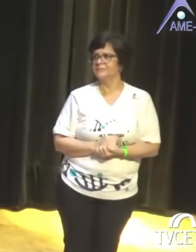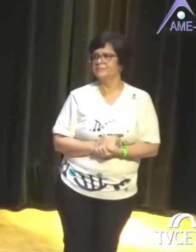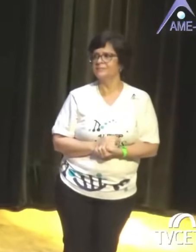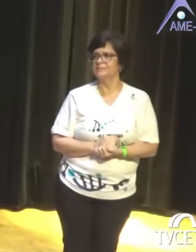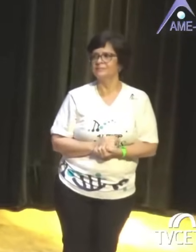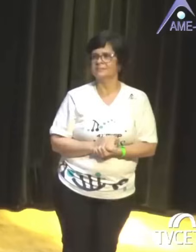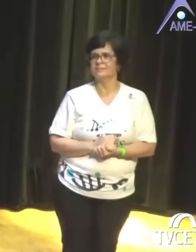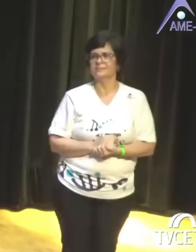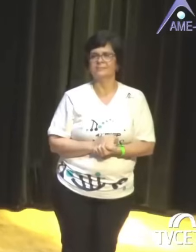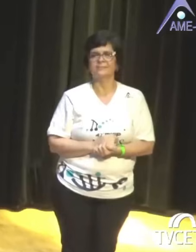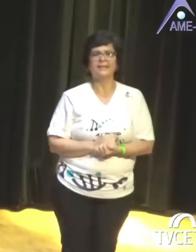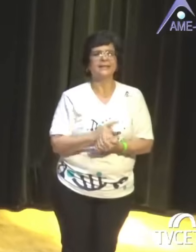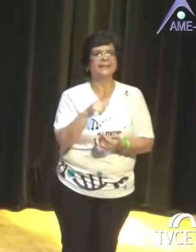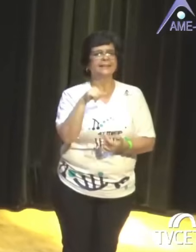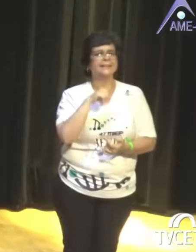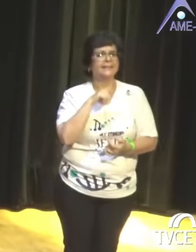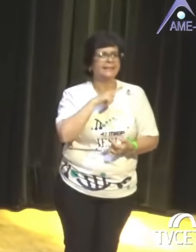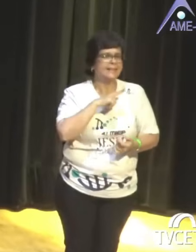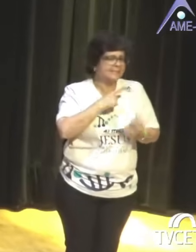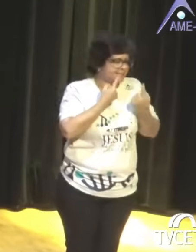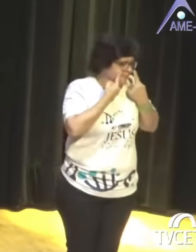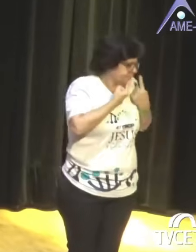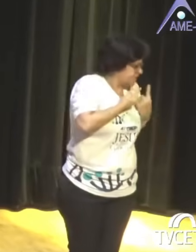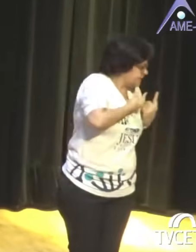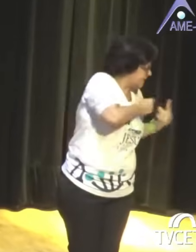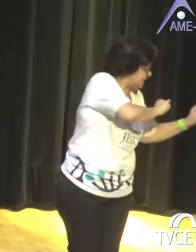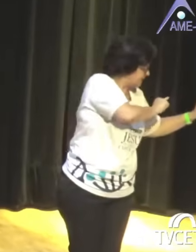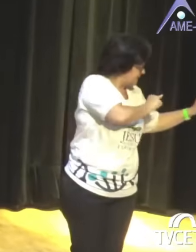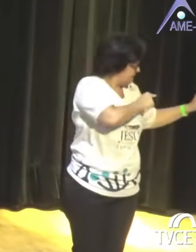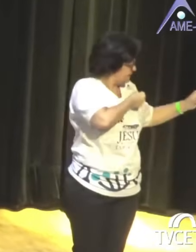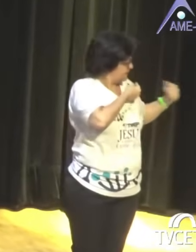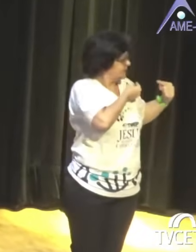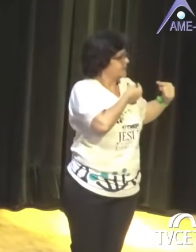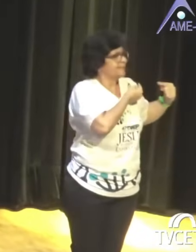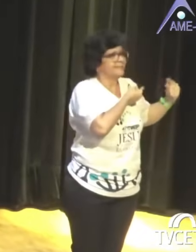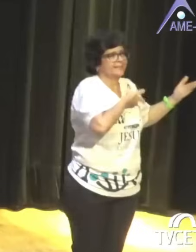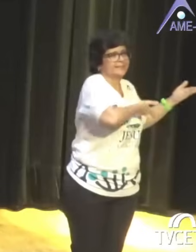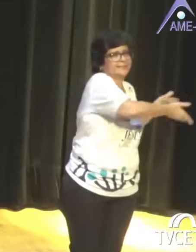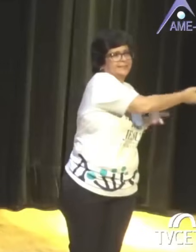oo uma desafiadora relação com